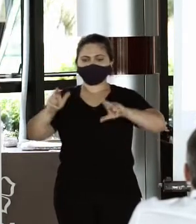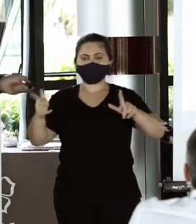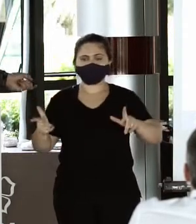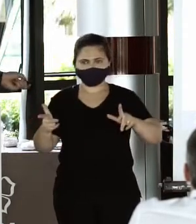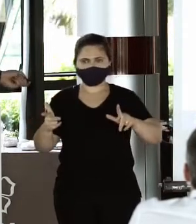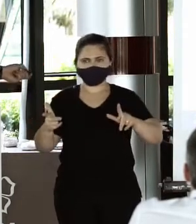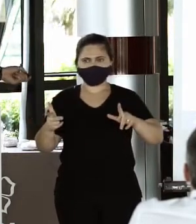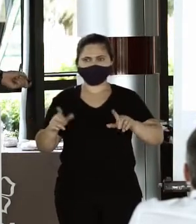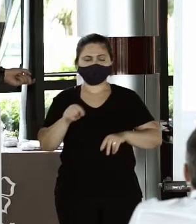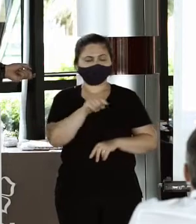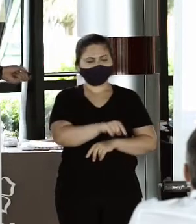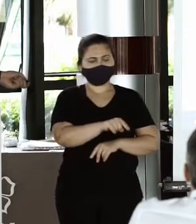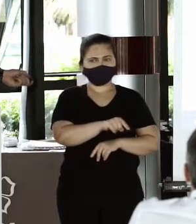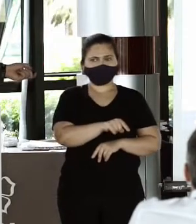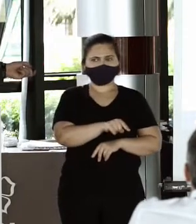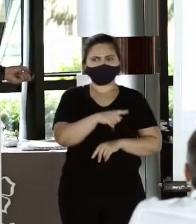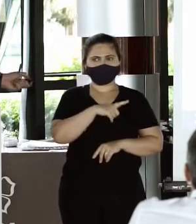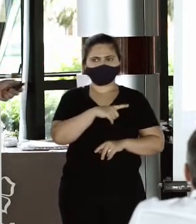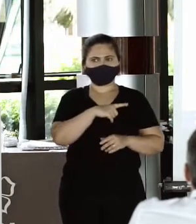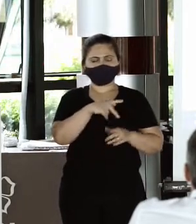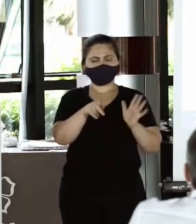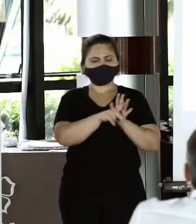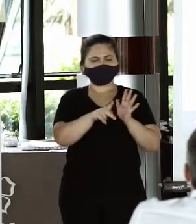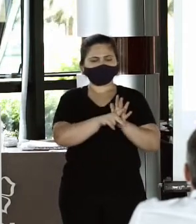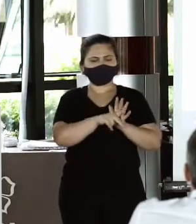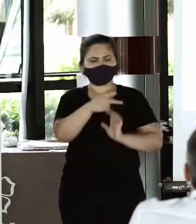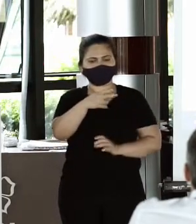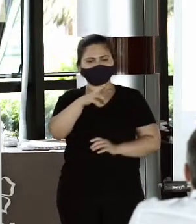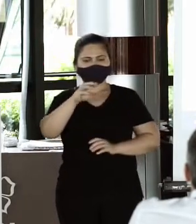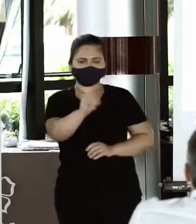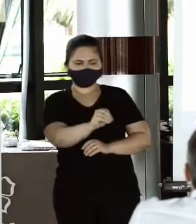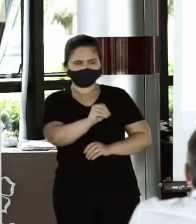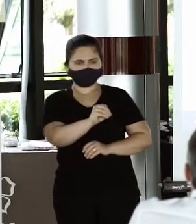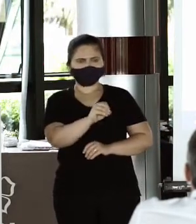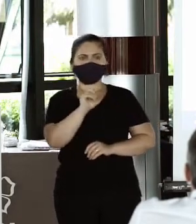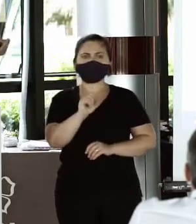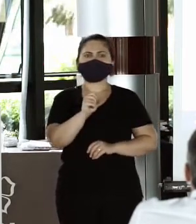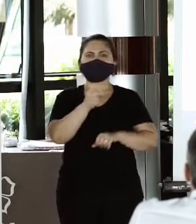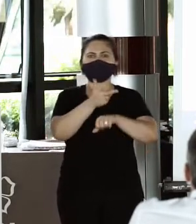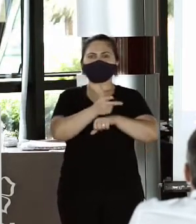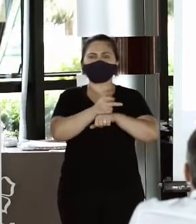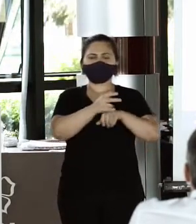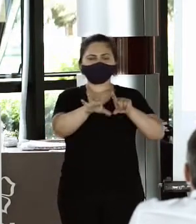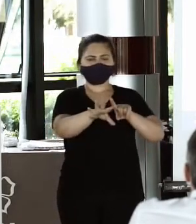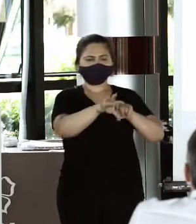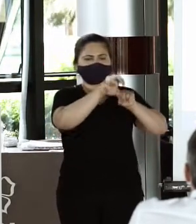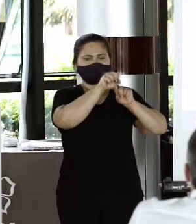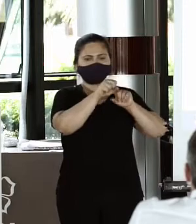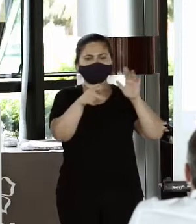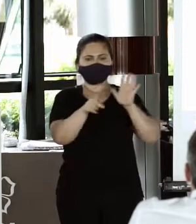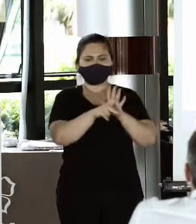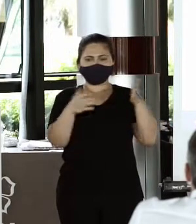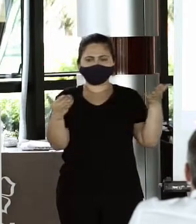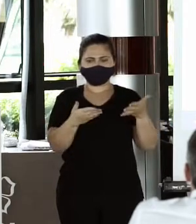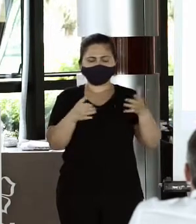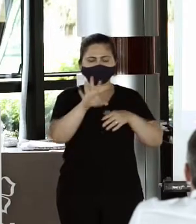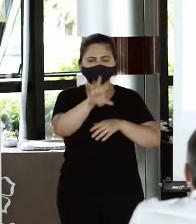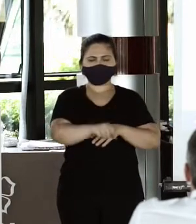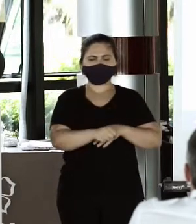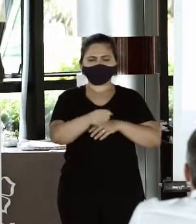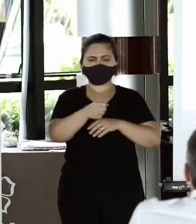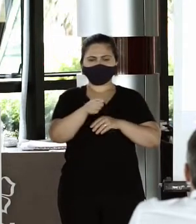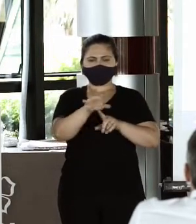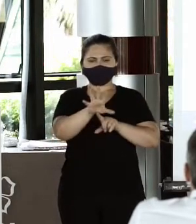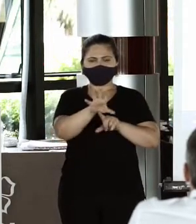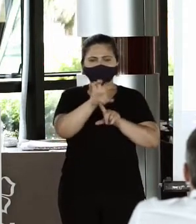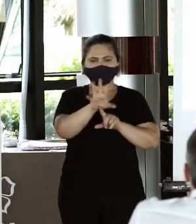diferentes. Essa daqui é uma FLIR One Pro, que é a câmera de entrada hoje da FLIR. Que você pega um